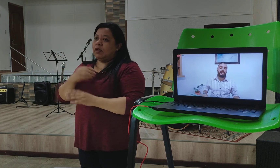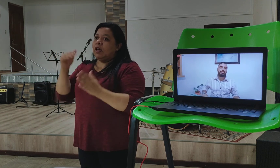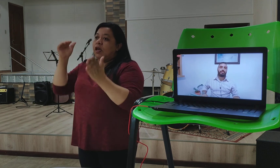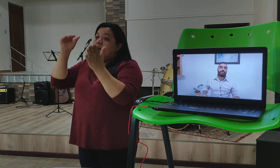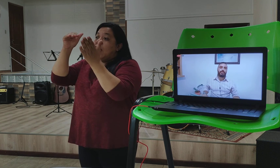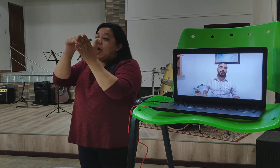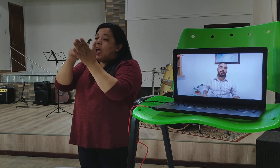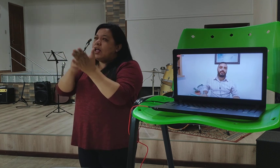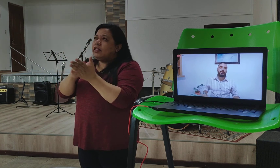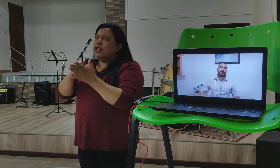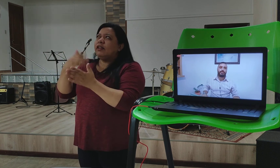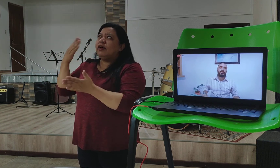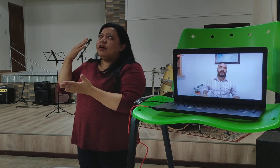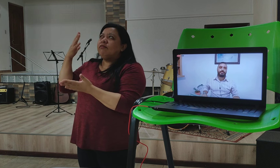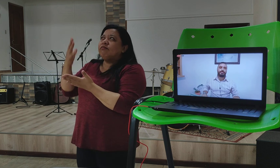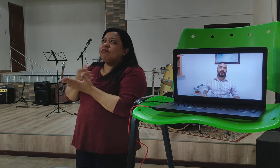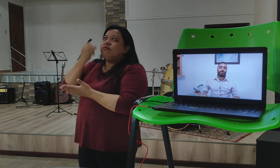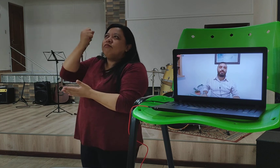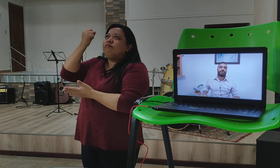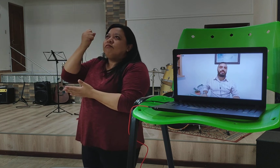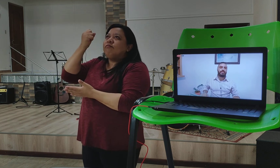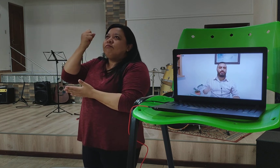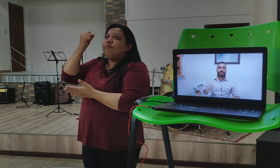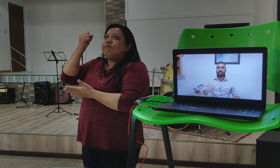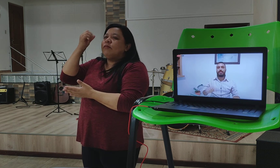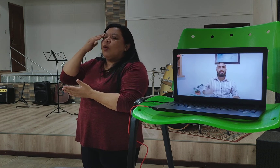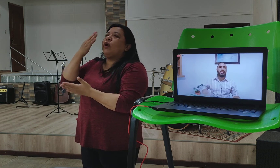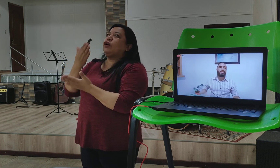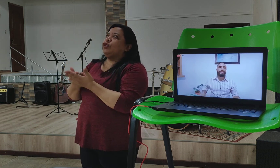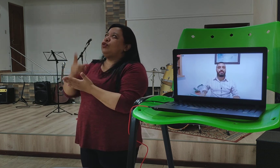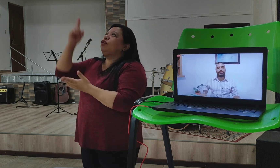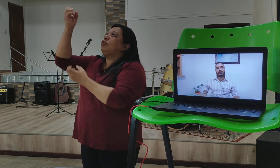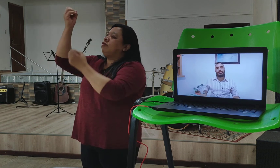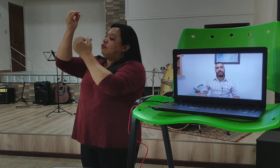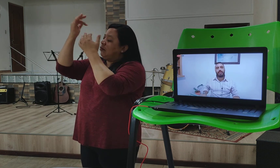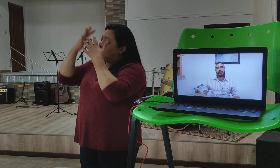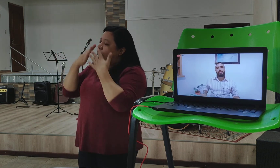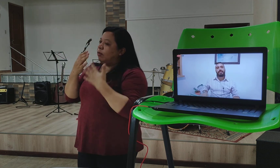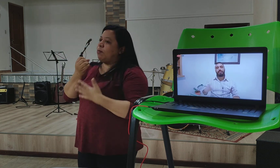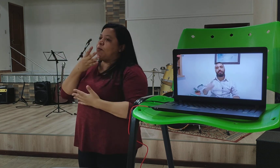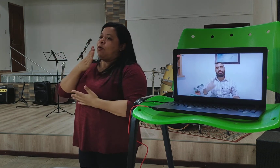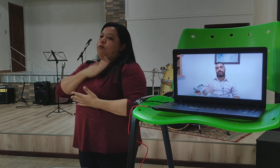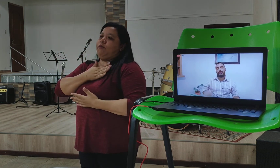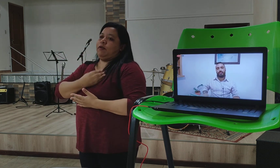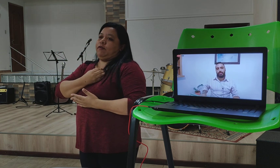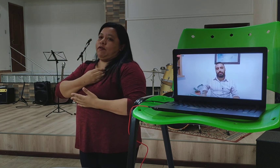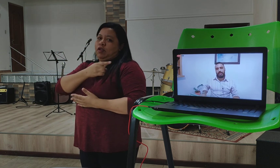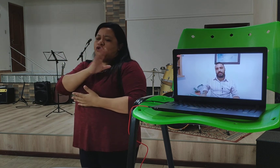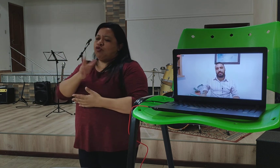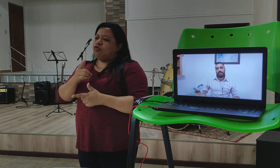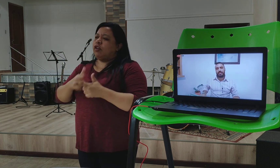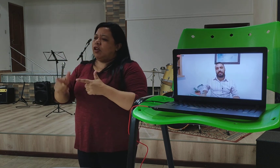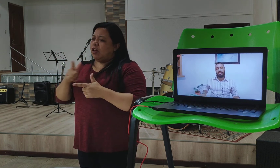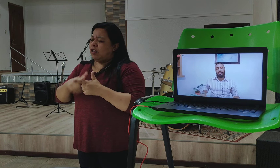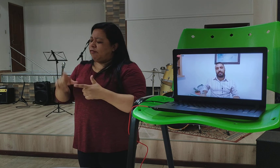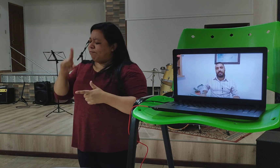aceitei a Cristo como Senhor e Salvador da minha vida. Eu posso dizer as mesmas palavras de Davi. Passei por muitas